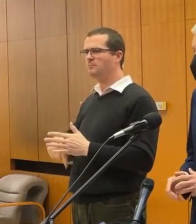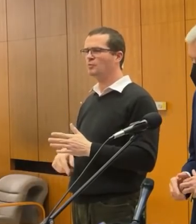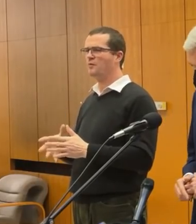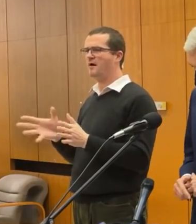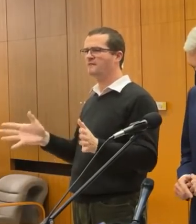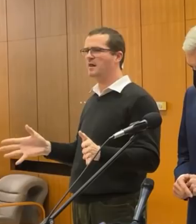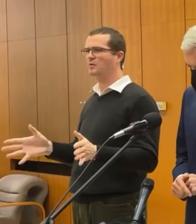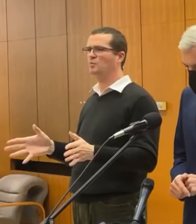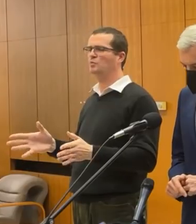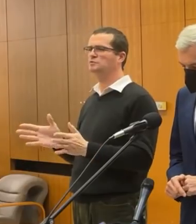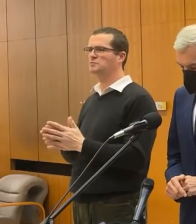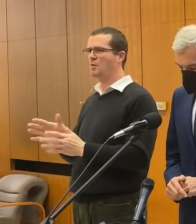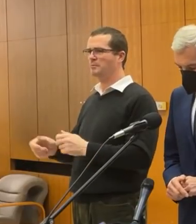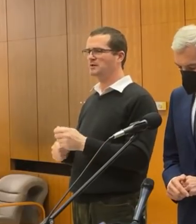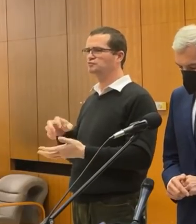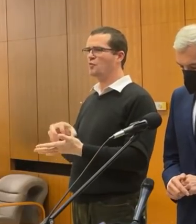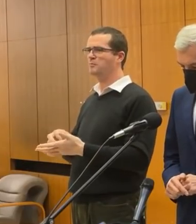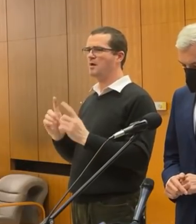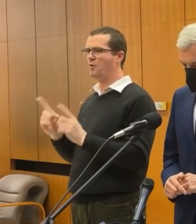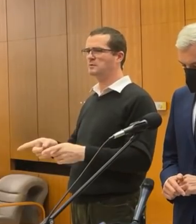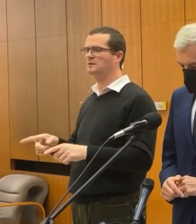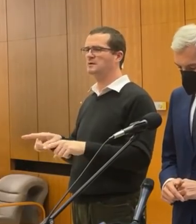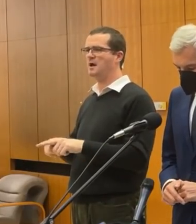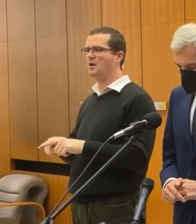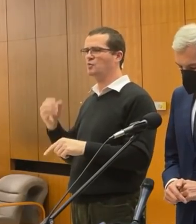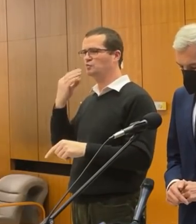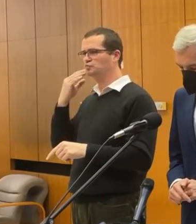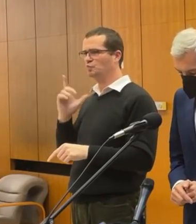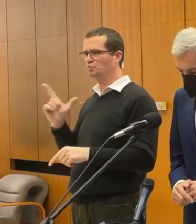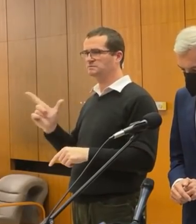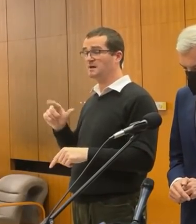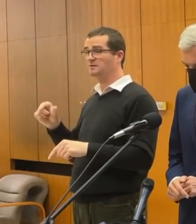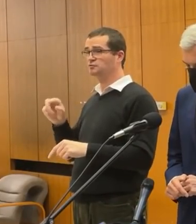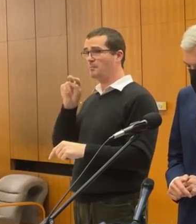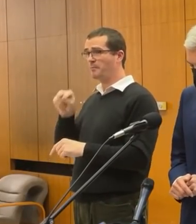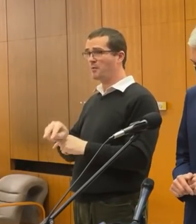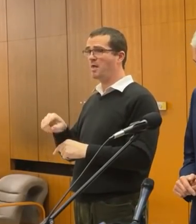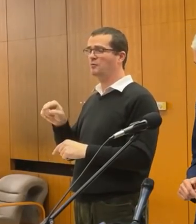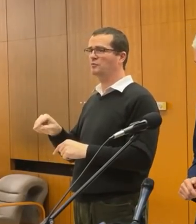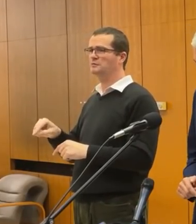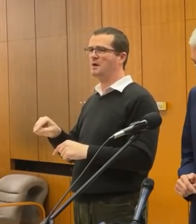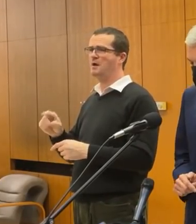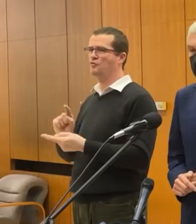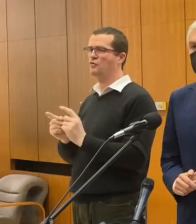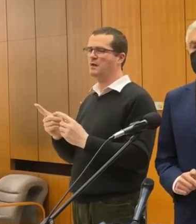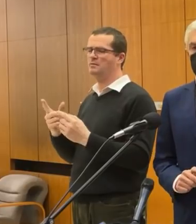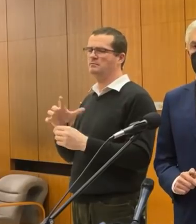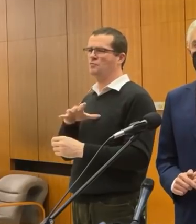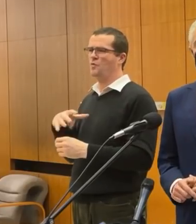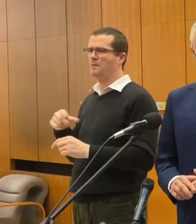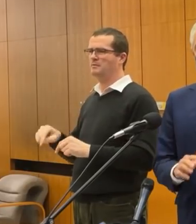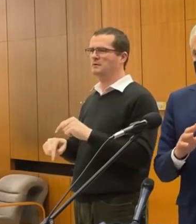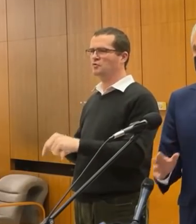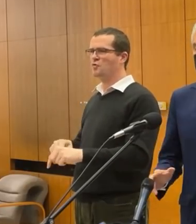a rozsiahlu spoluprácu v oblasti obrany ako so Spojenými štátmi. A z tohto pohľadu je táto dohoda len logickým